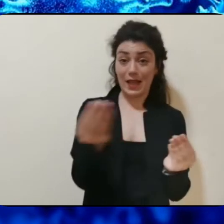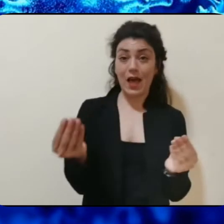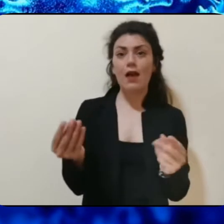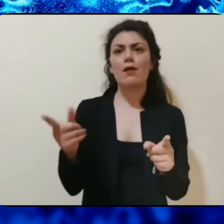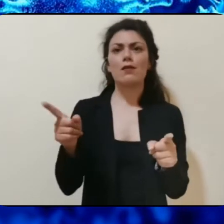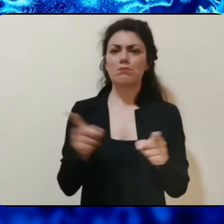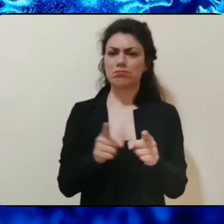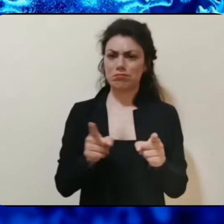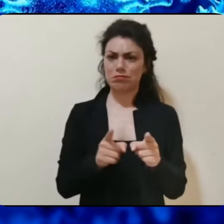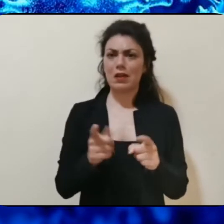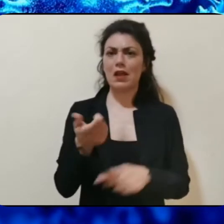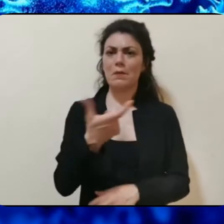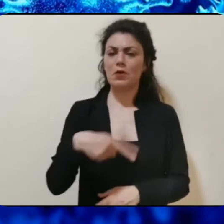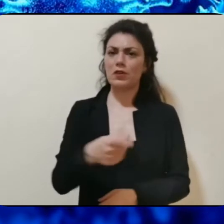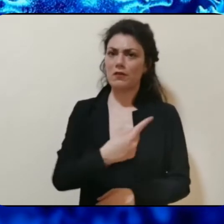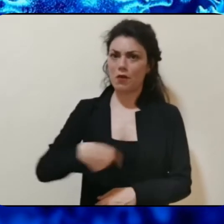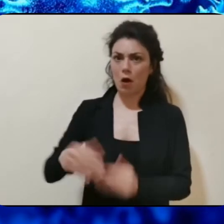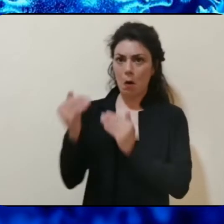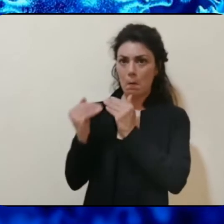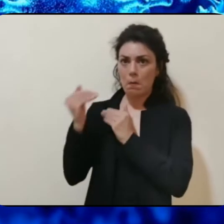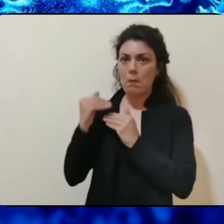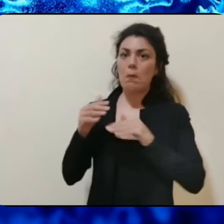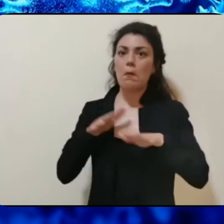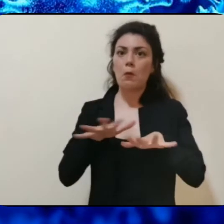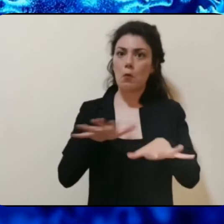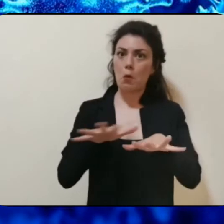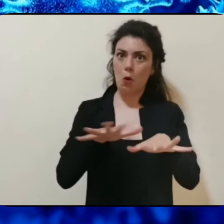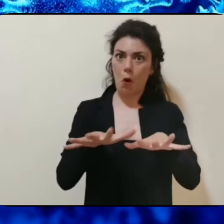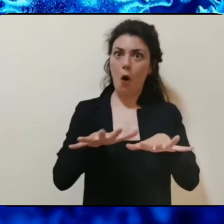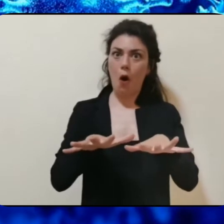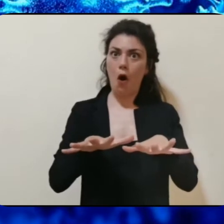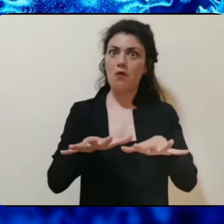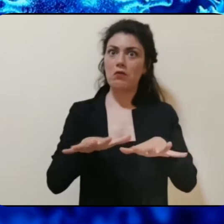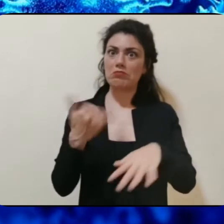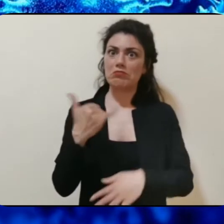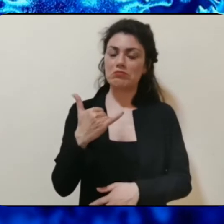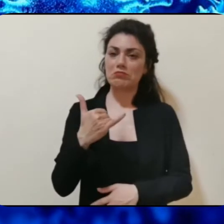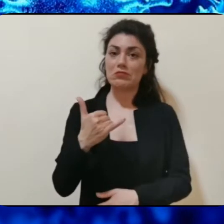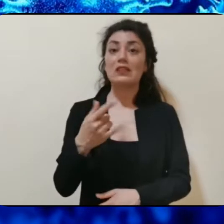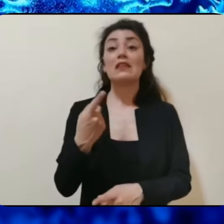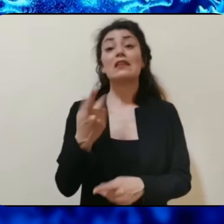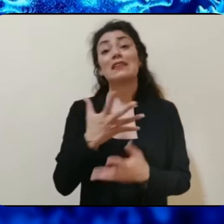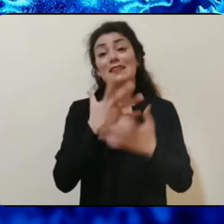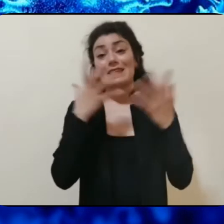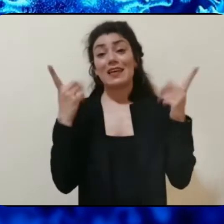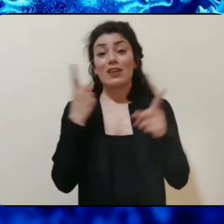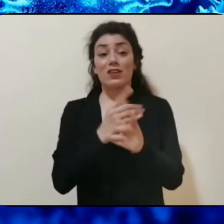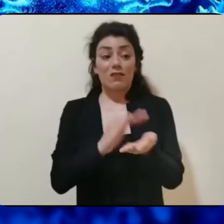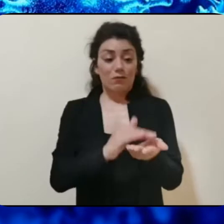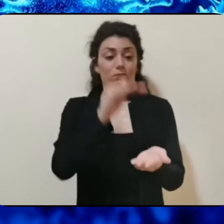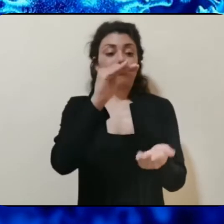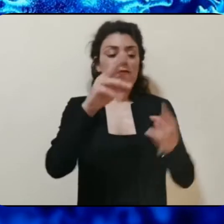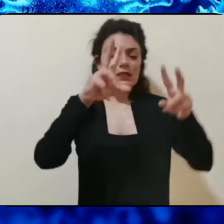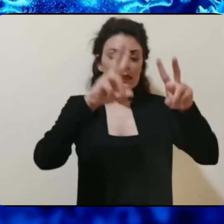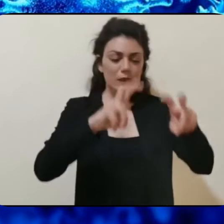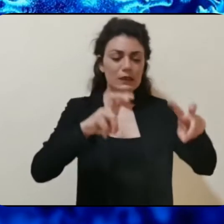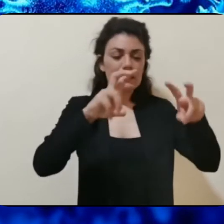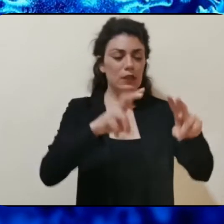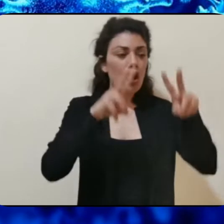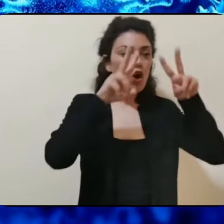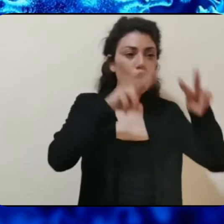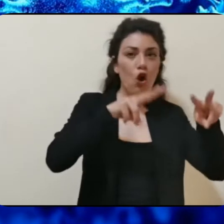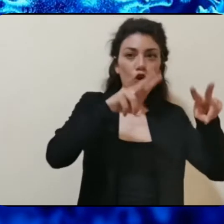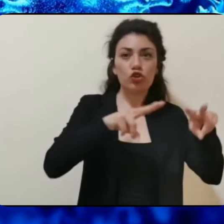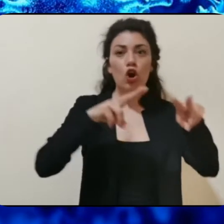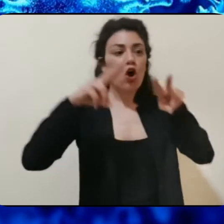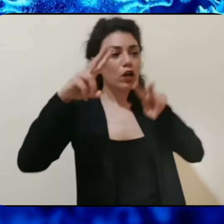di erogazione saranno brevi, anche perché ci siamo già portati avanti, perché ovviamente servono dei controlli incrociati